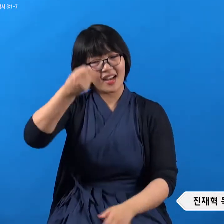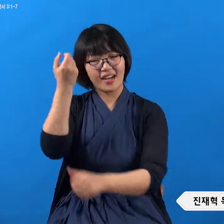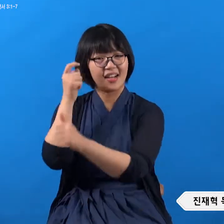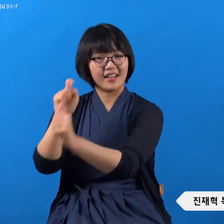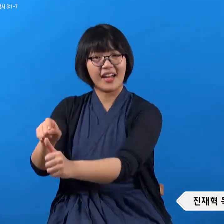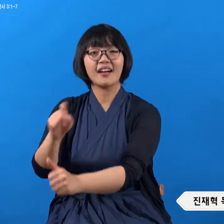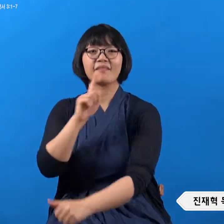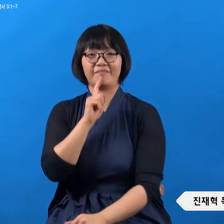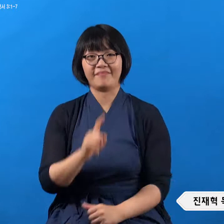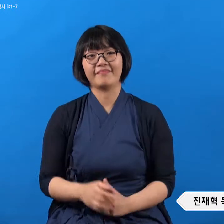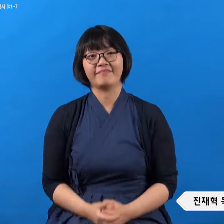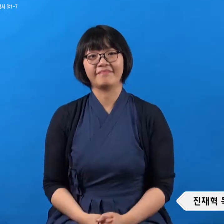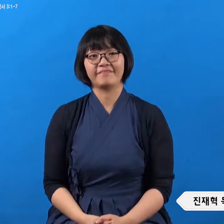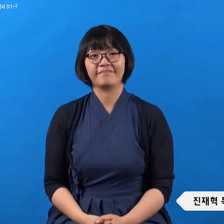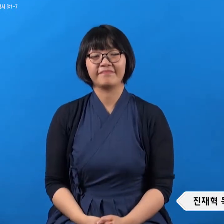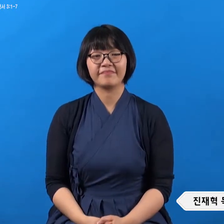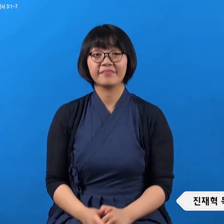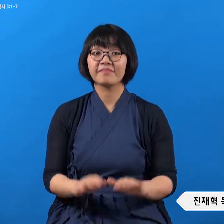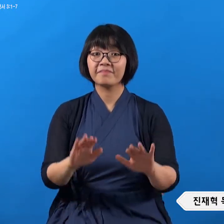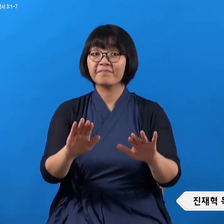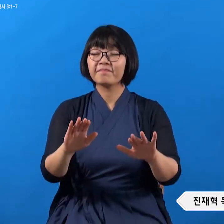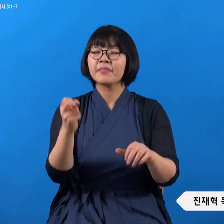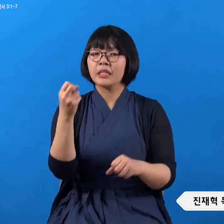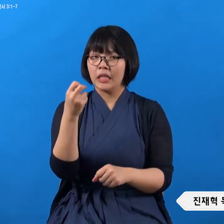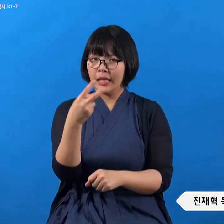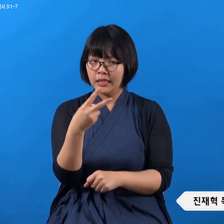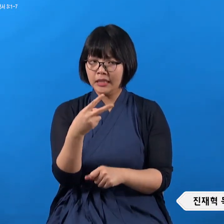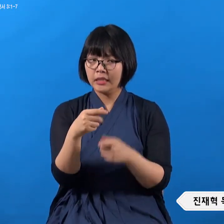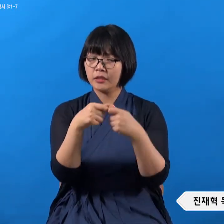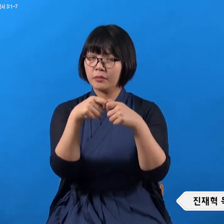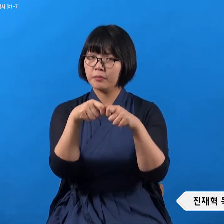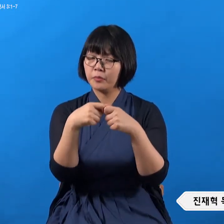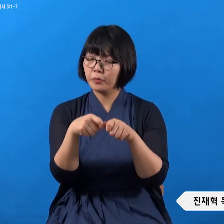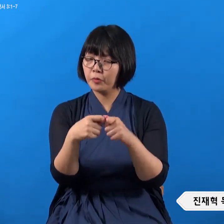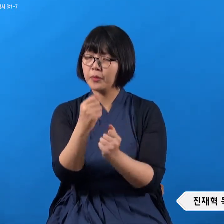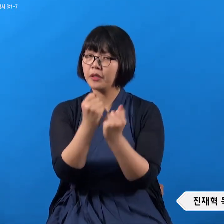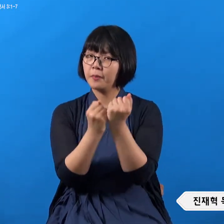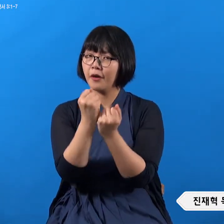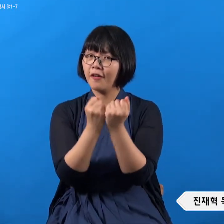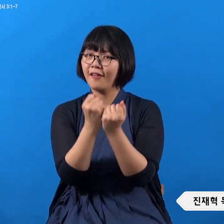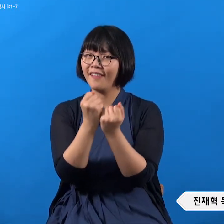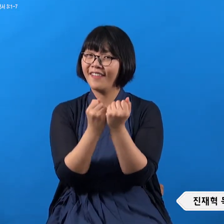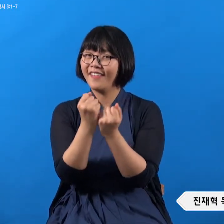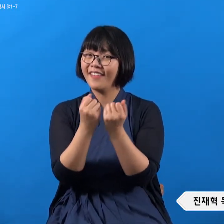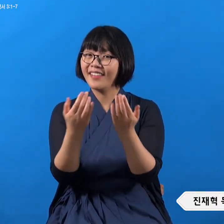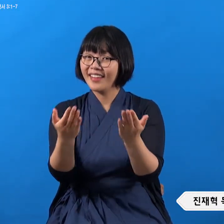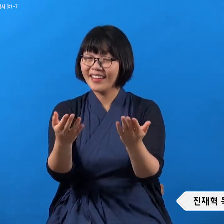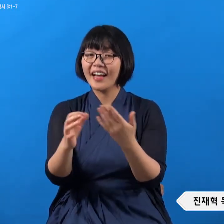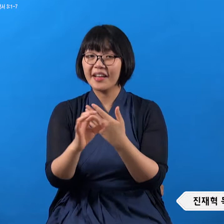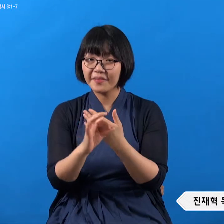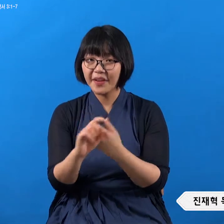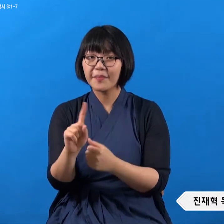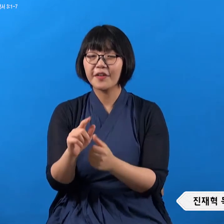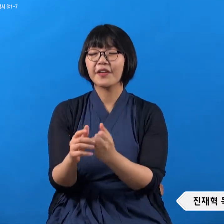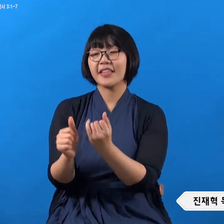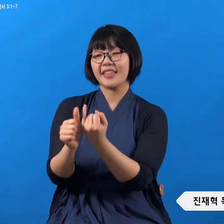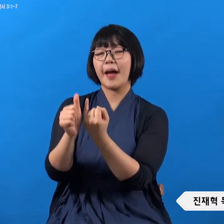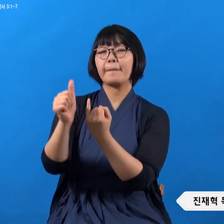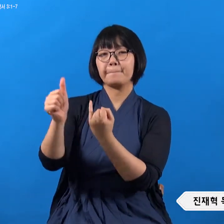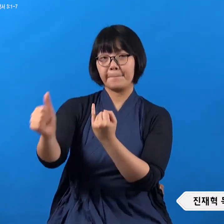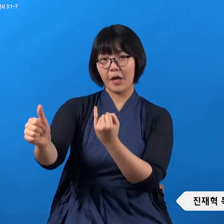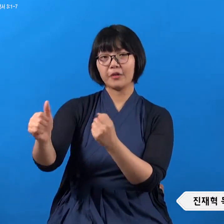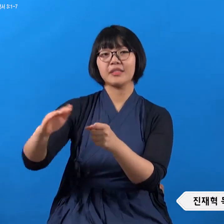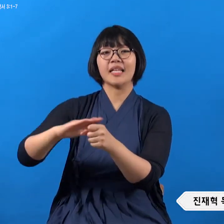그렇습니다. 이 귀히 여긴다는 말씀을 좀 더 표현할 수 있다면 우리는 바로 남편의